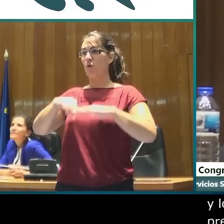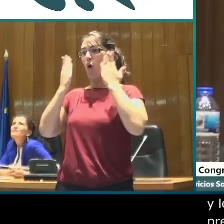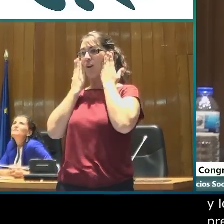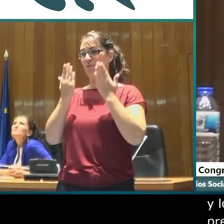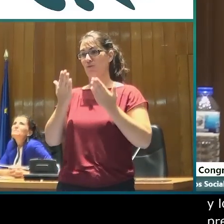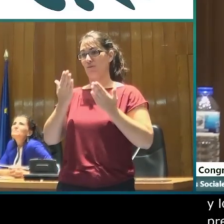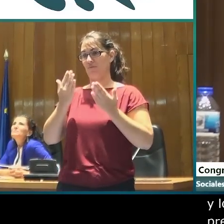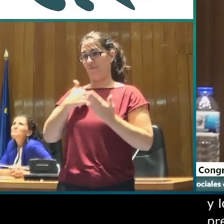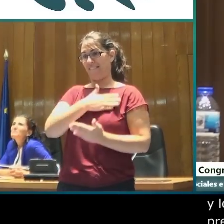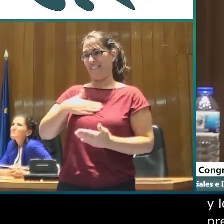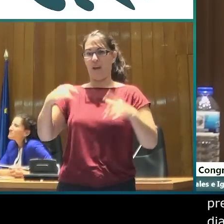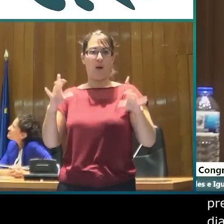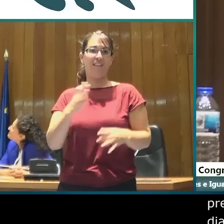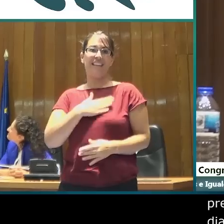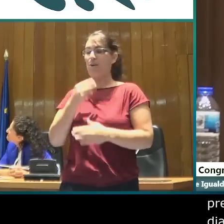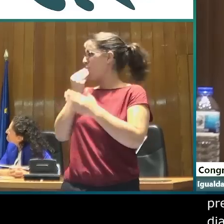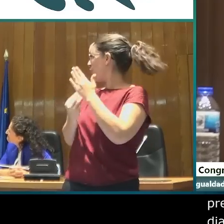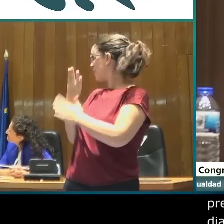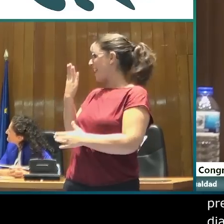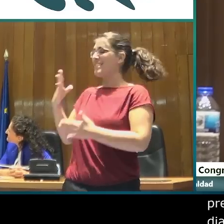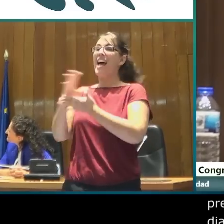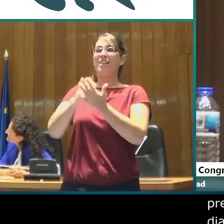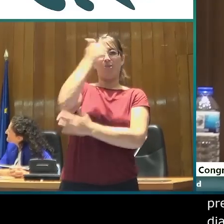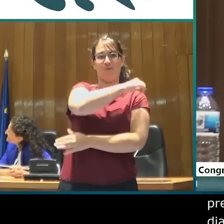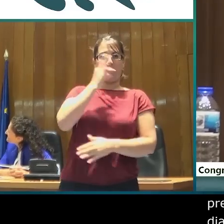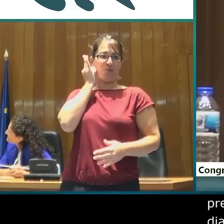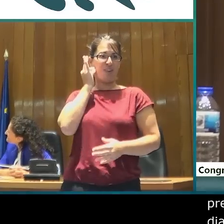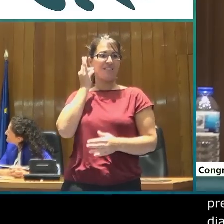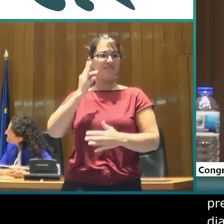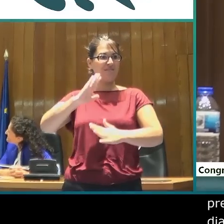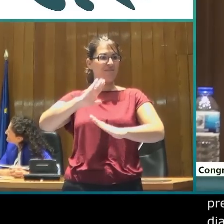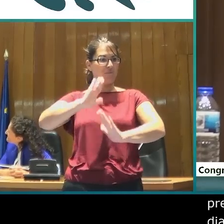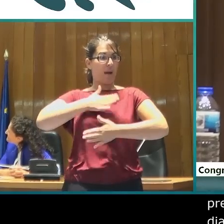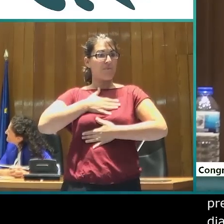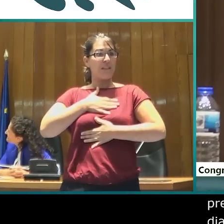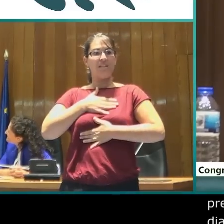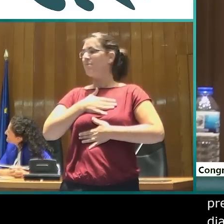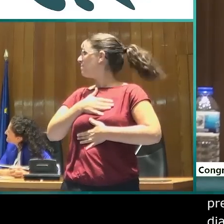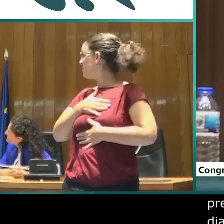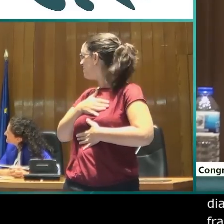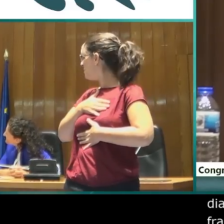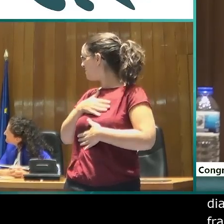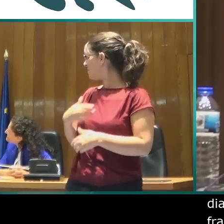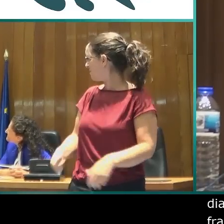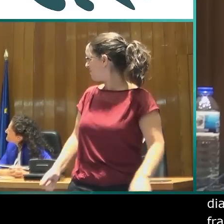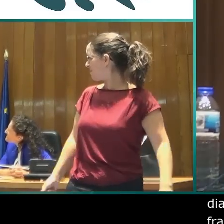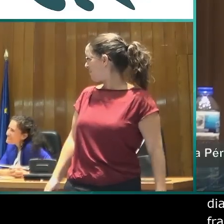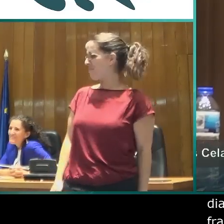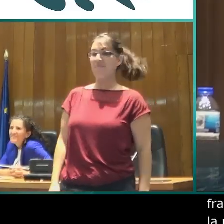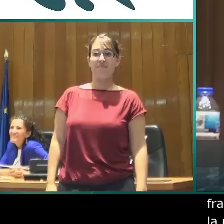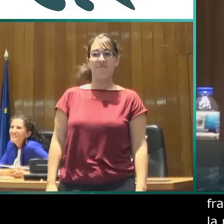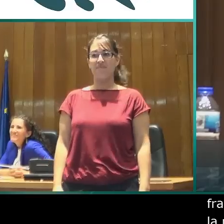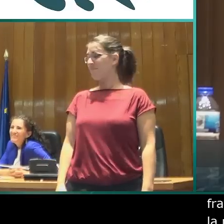que quiero daros los buenos días a todas y a todos. Es un honor para mí daros la bienvenida a este congreso